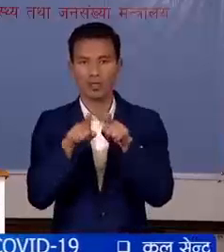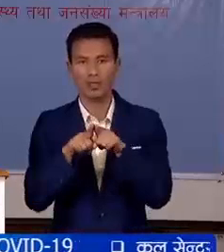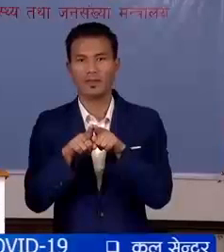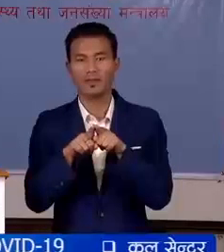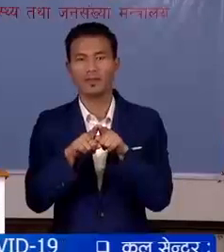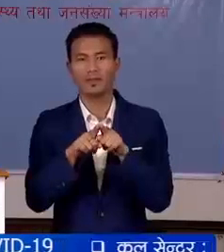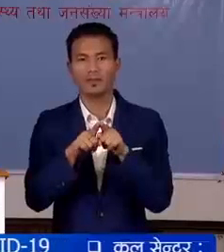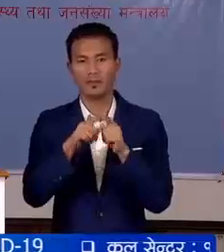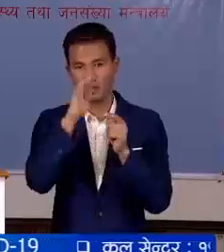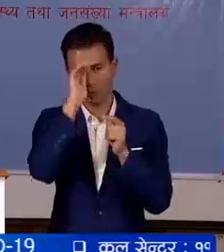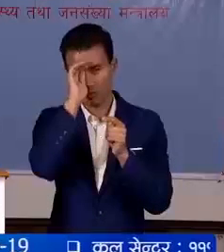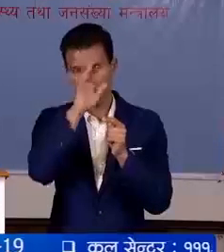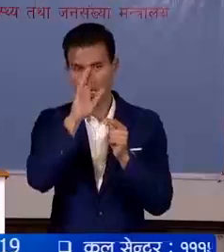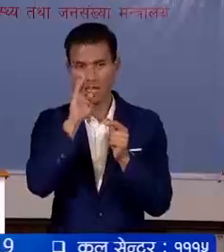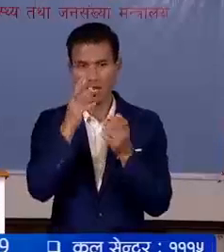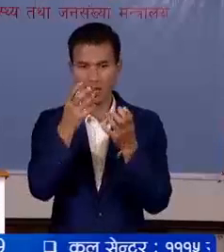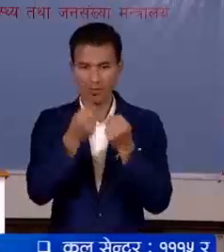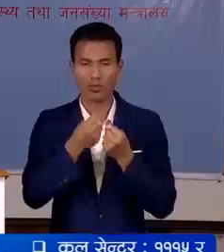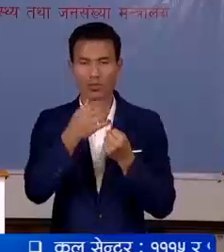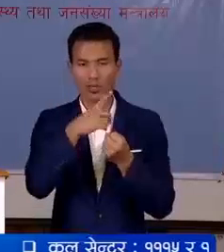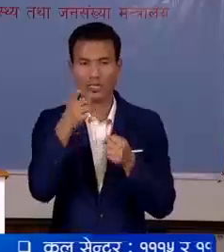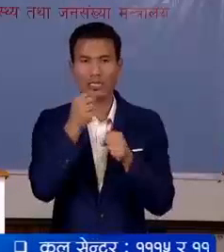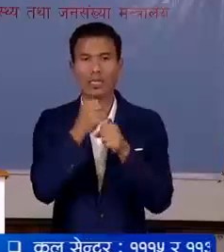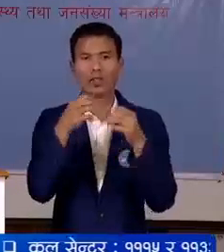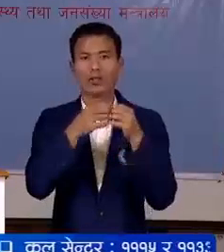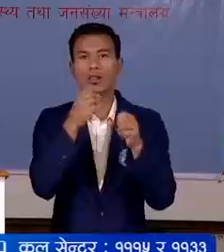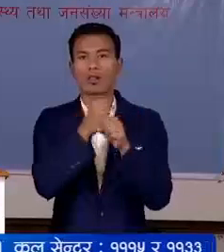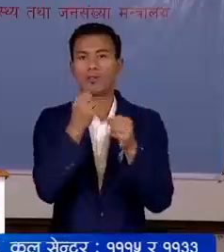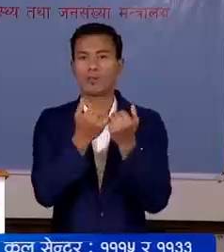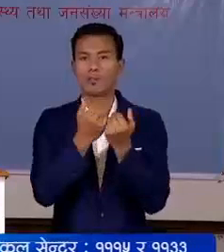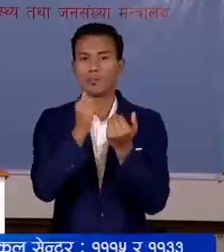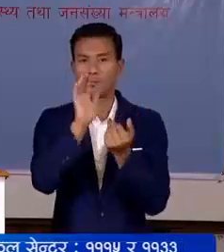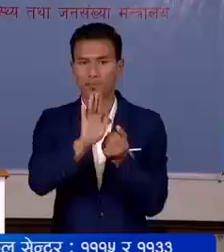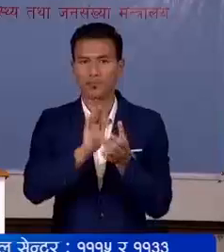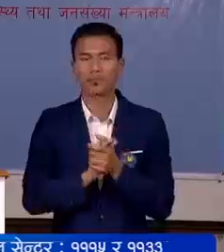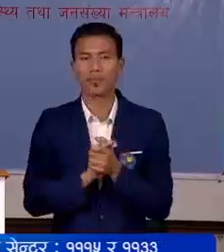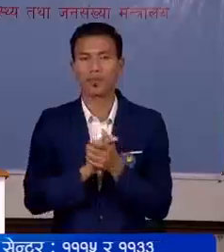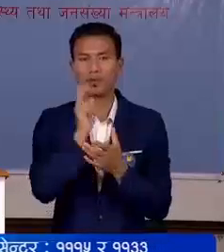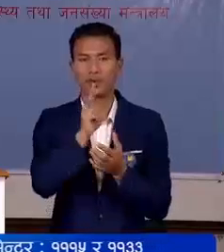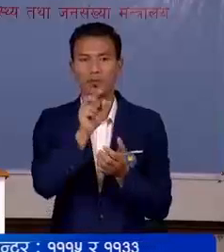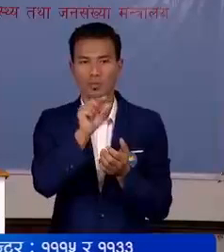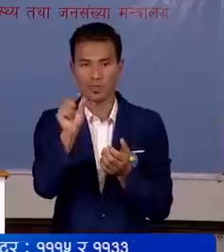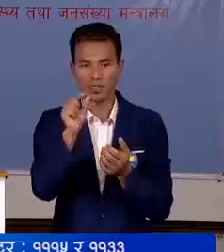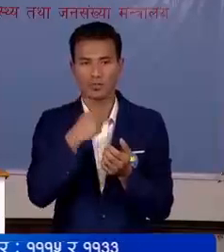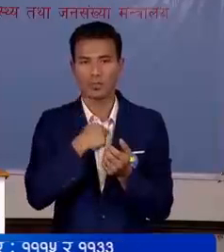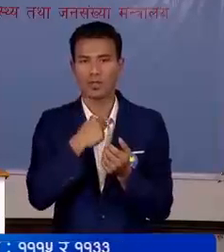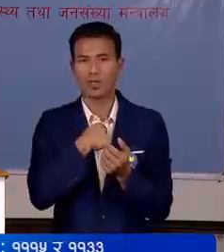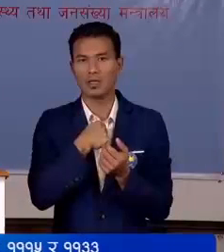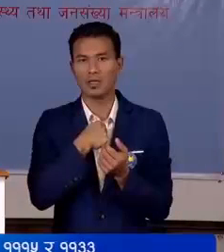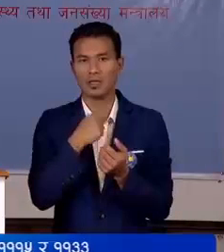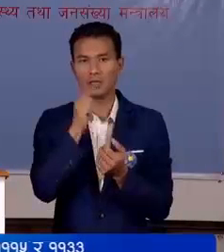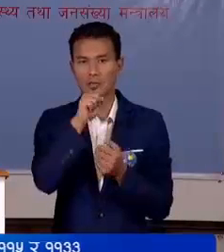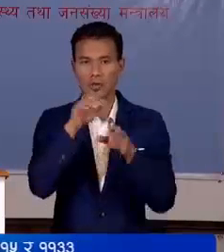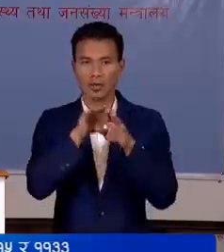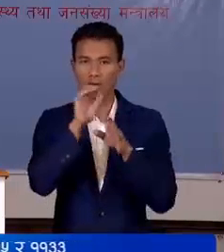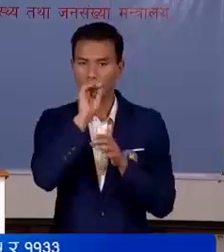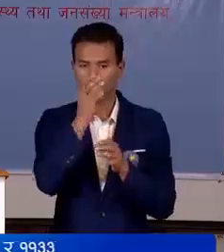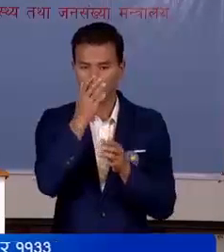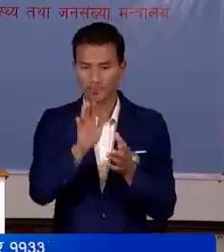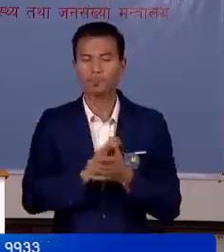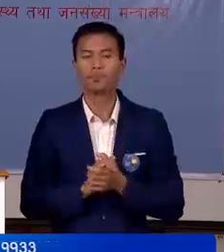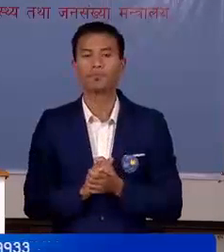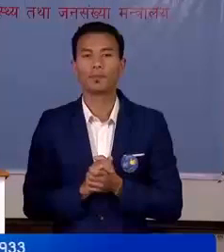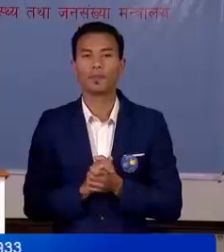स्विचनामा ल्यावन को निमित्त तुकार देले काम गर्योगोशा यो विशे मैले यारू तर्फ सक्षामु आजा प्रस्तुत गरें